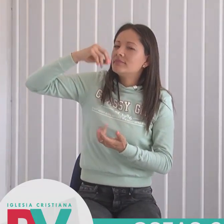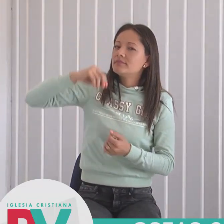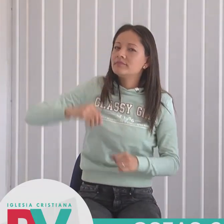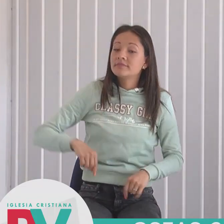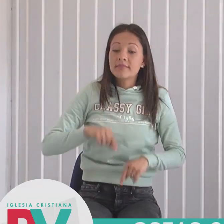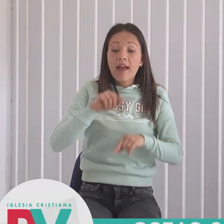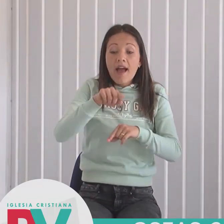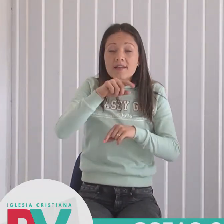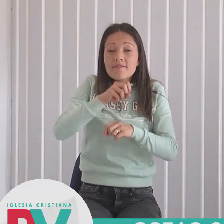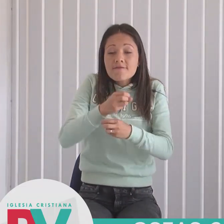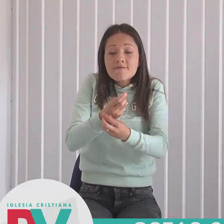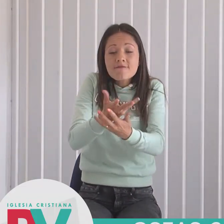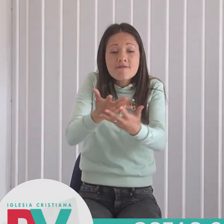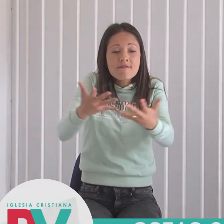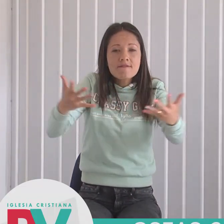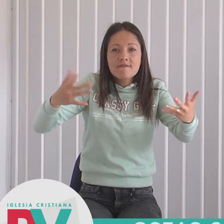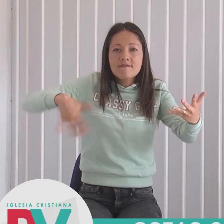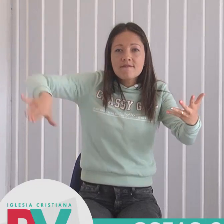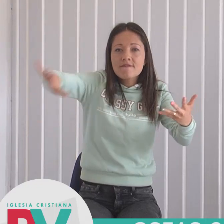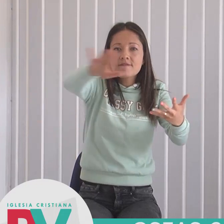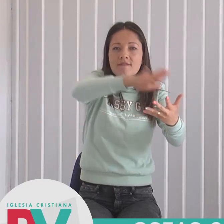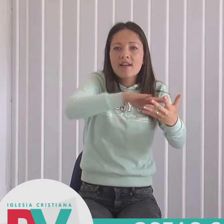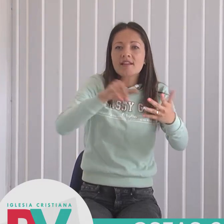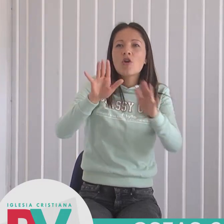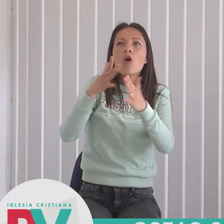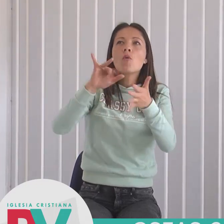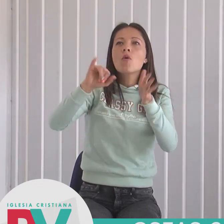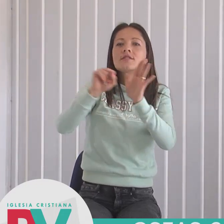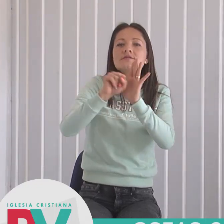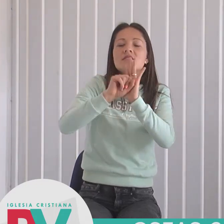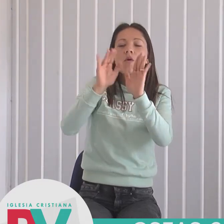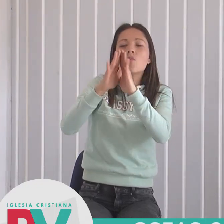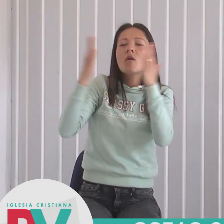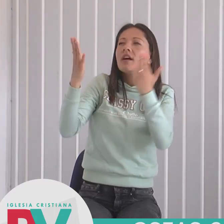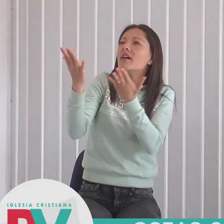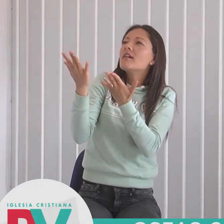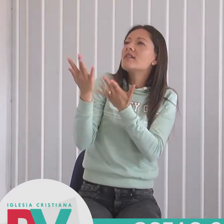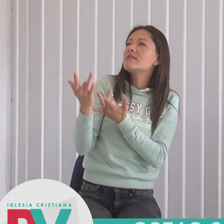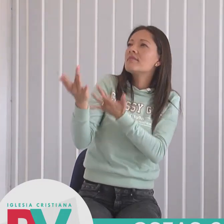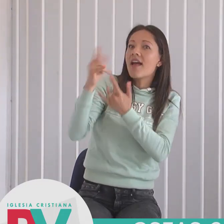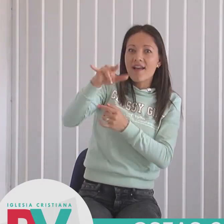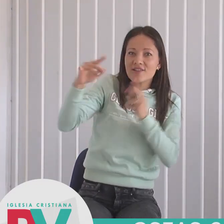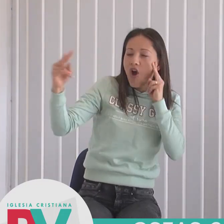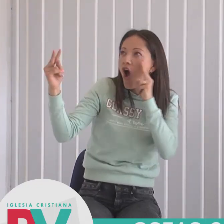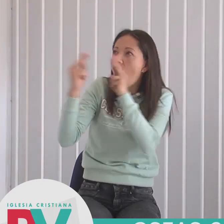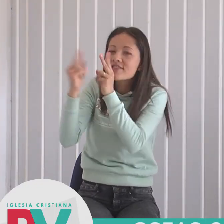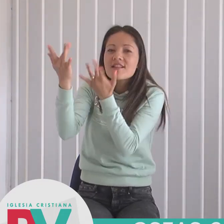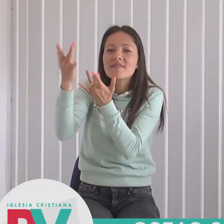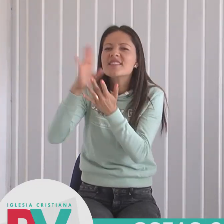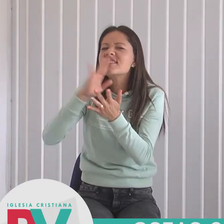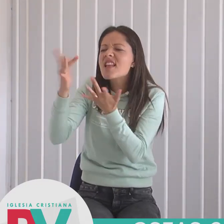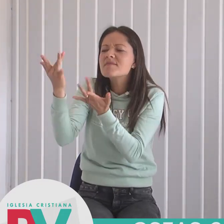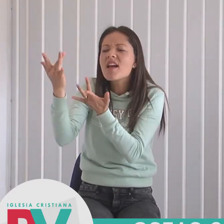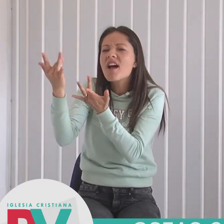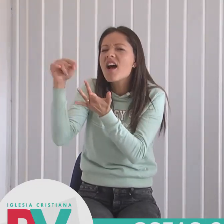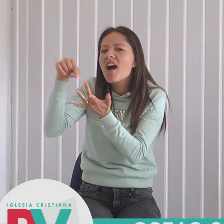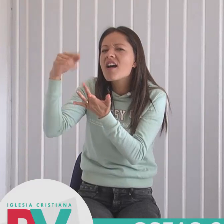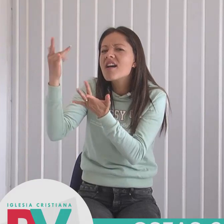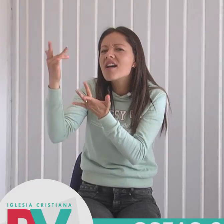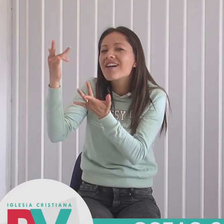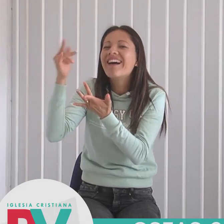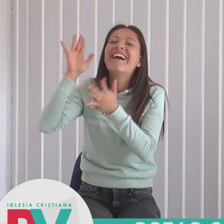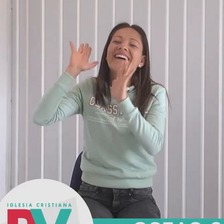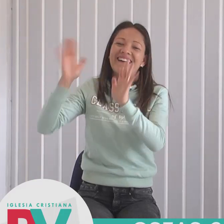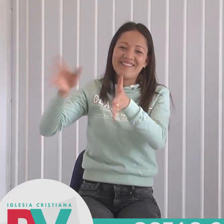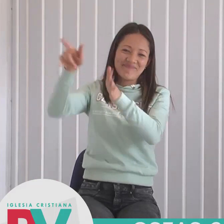Pero ese valle de aflicción será ¿qué? La puerta de esperanza. Es decir, que allá será donde conocerá la esperanza. ¿Y quién es nuestra esperanza?